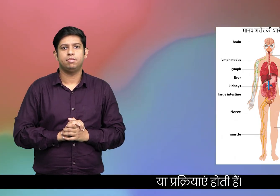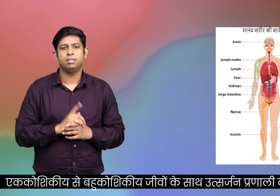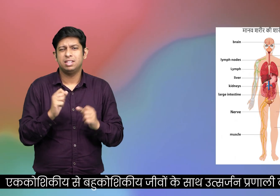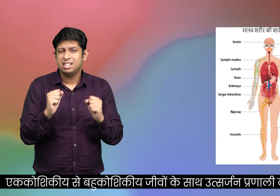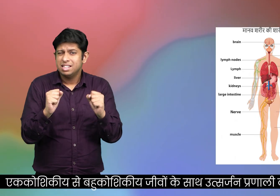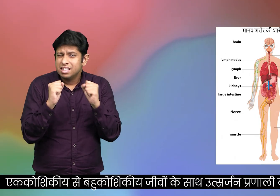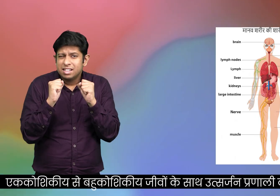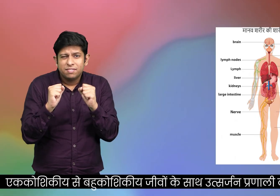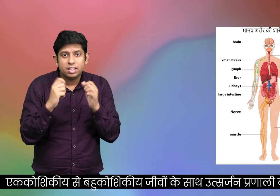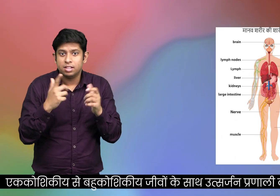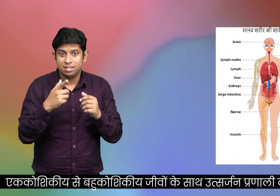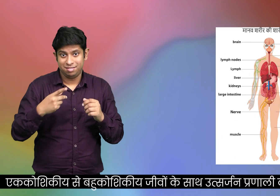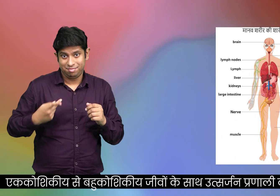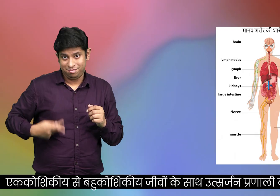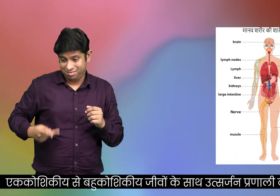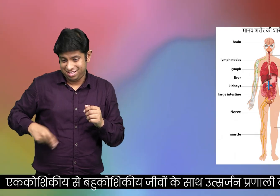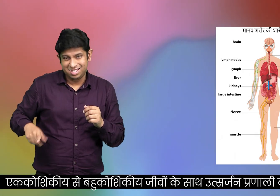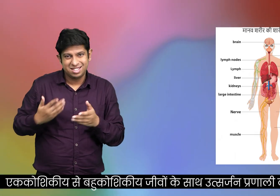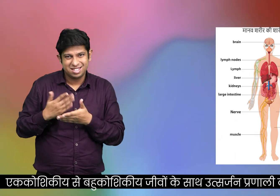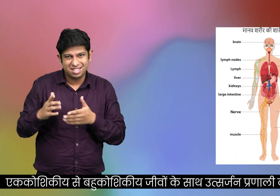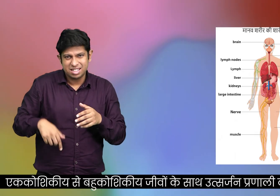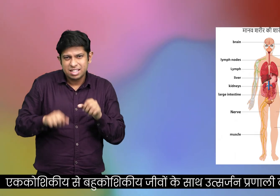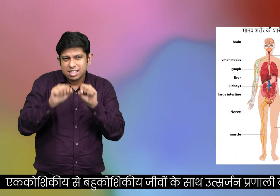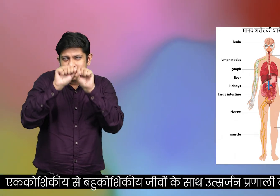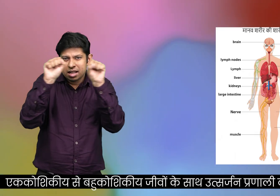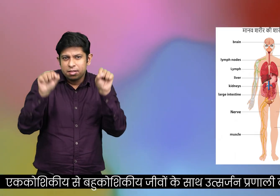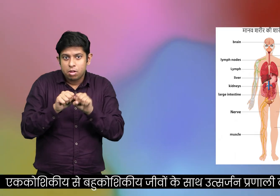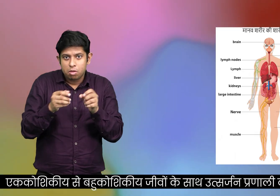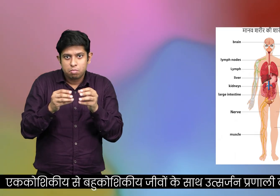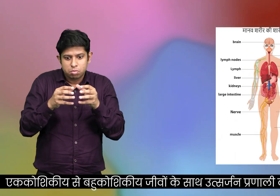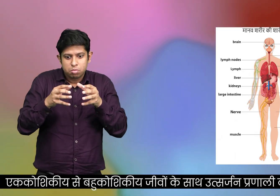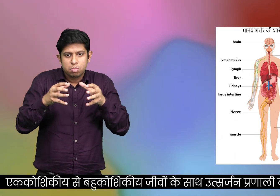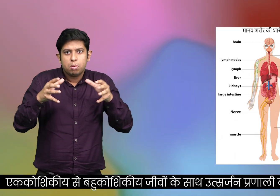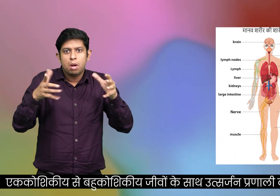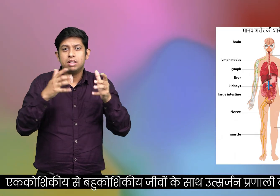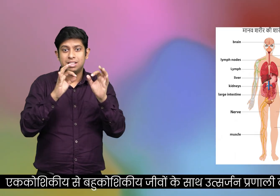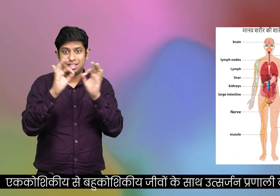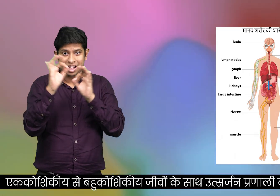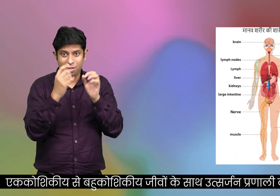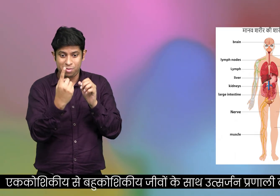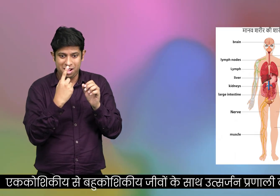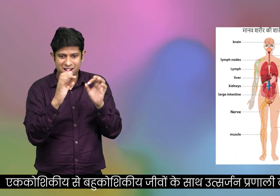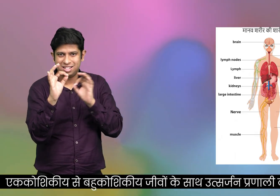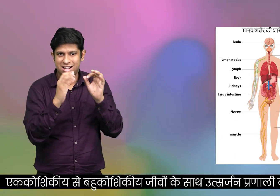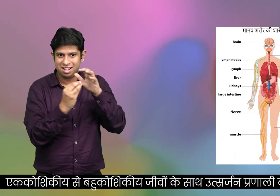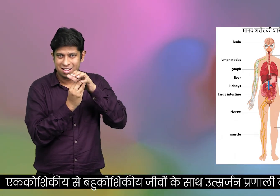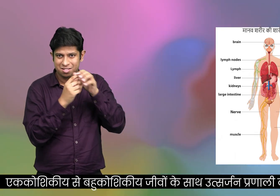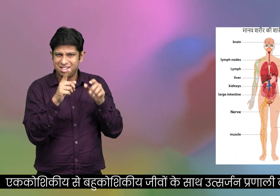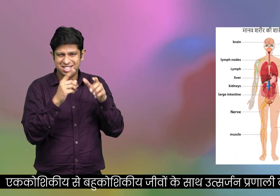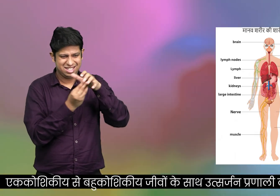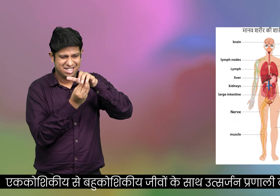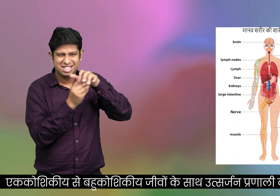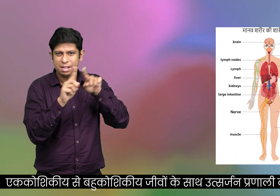एक कोशिकाई से बहुकोशिकाई जीवों के साथ उत्सर्जन प्रणाली